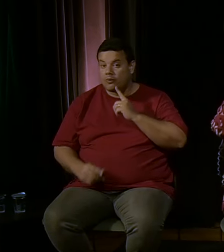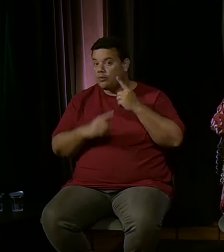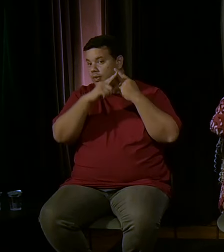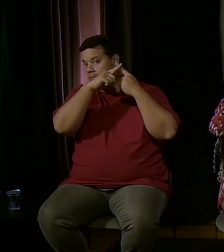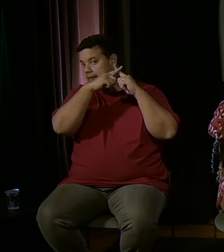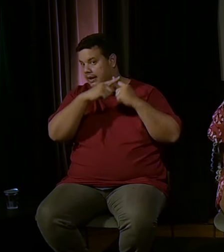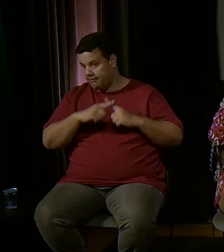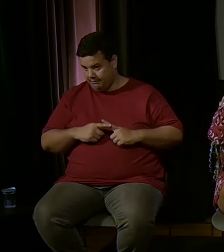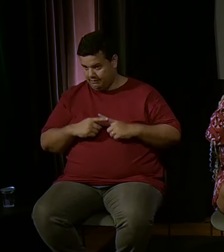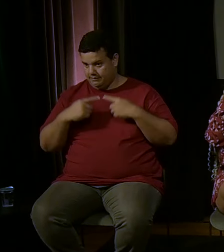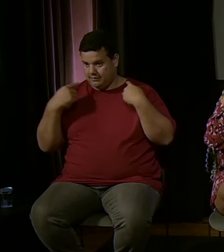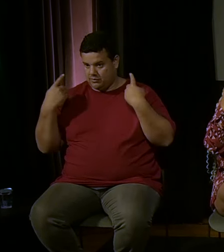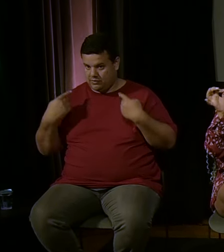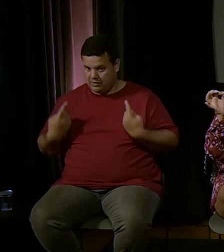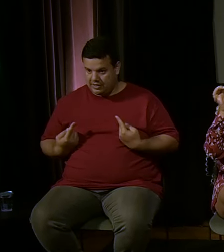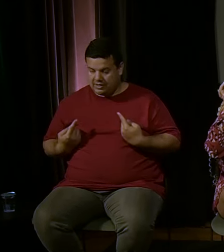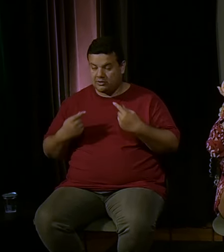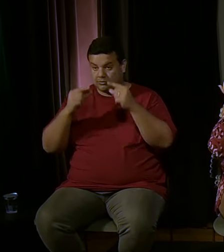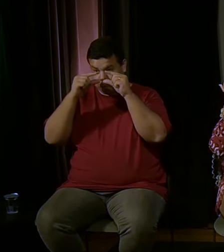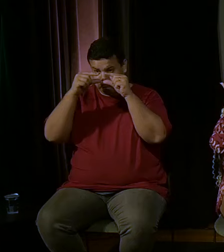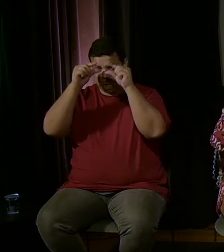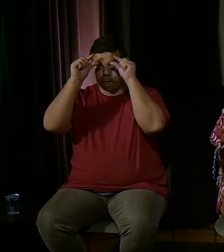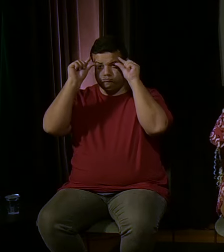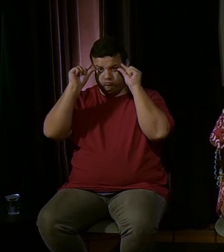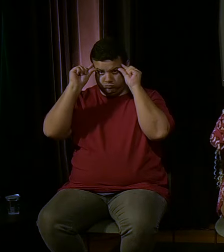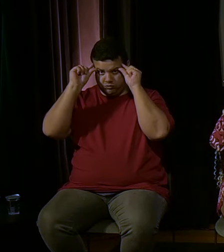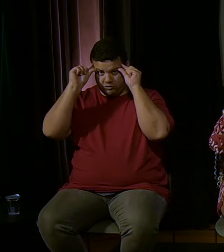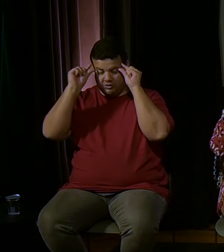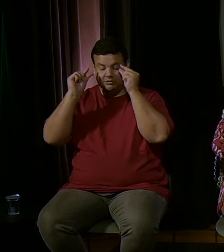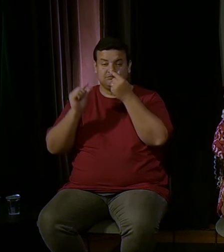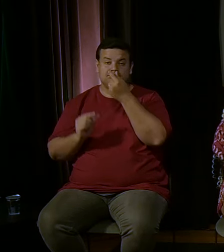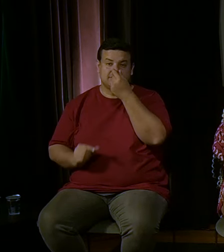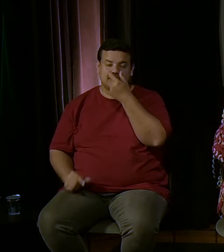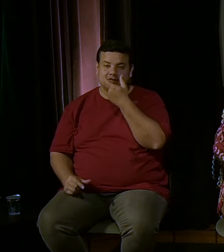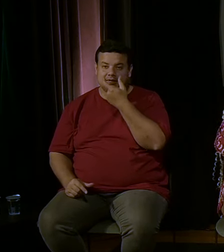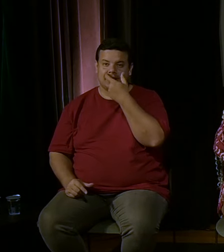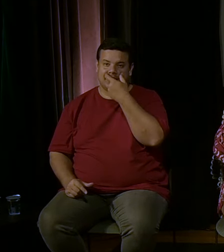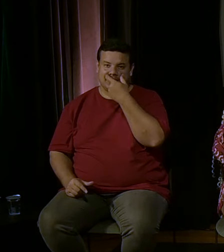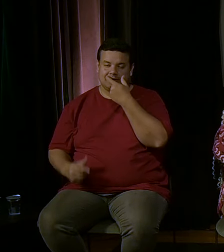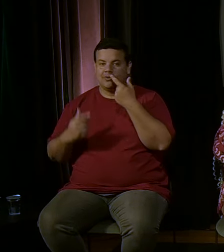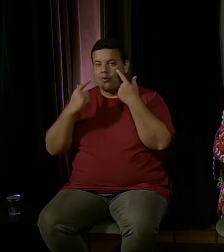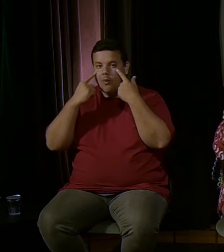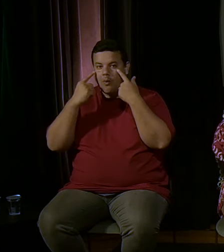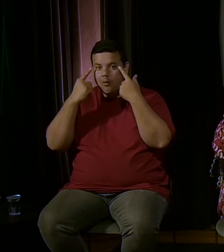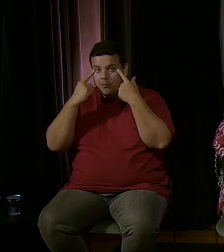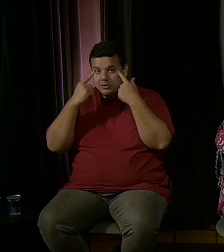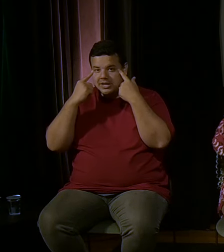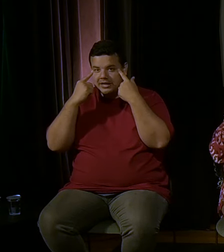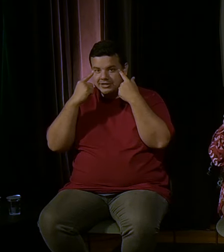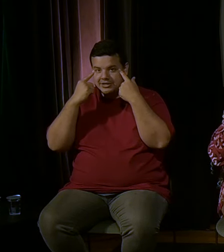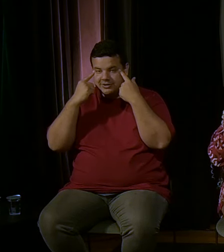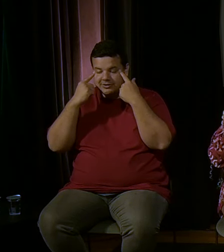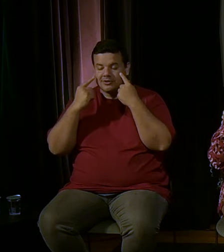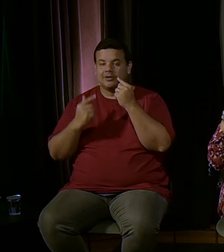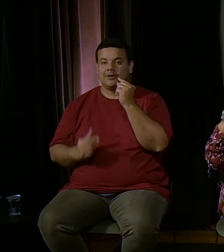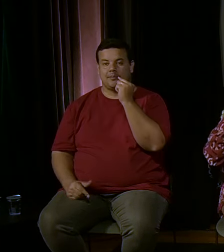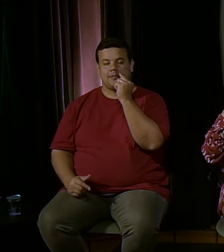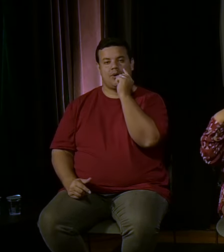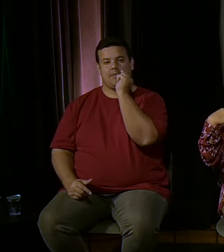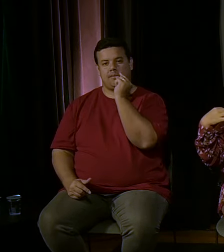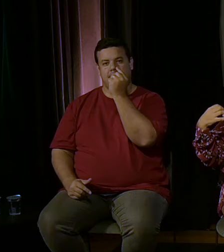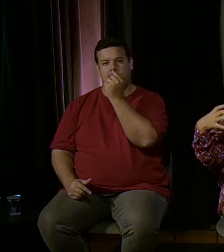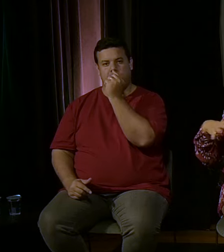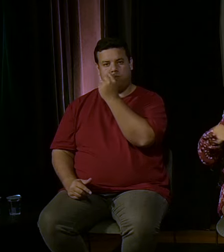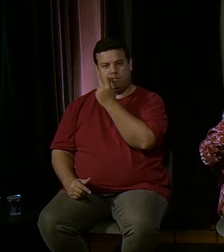Tenho a sobrancelha grossa, o nariz largo, os olhos puxadinhos, a boca média, um pouco carnuda.